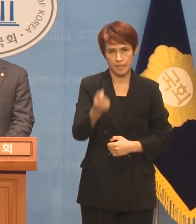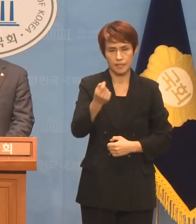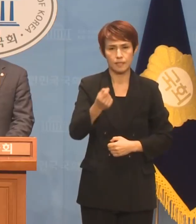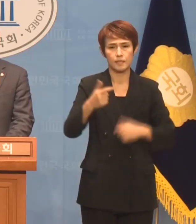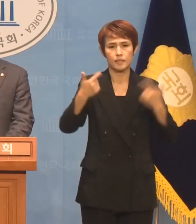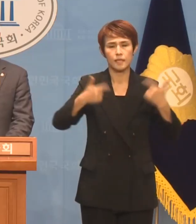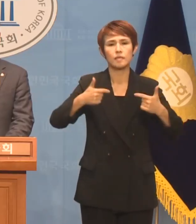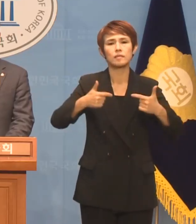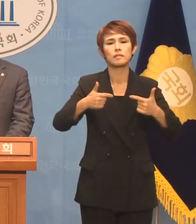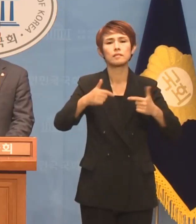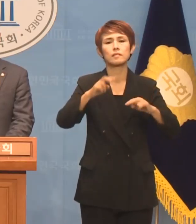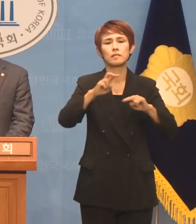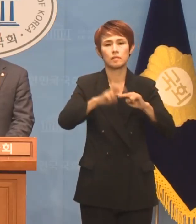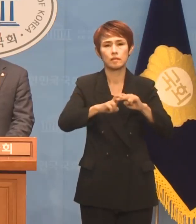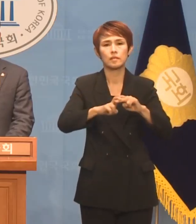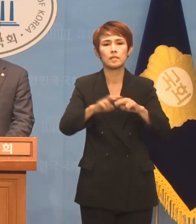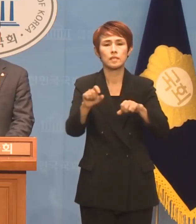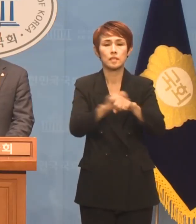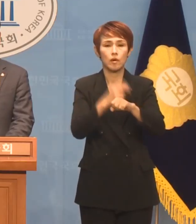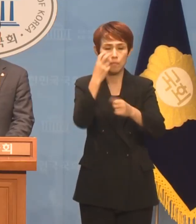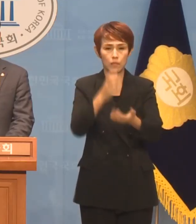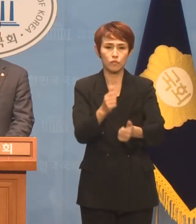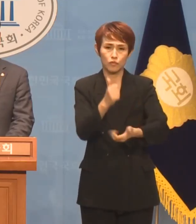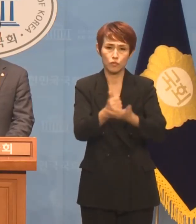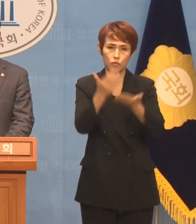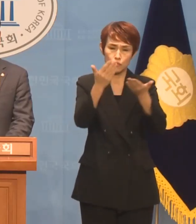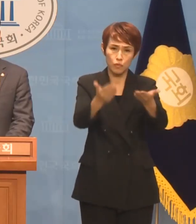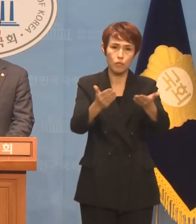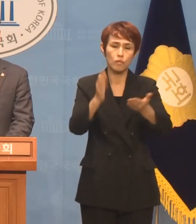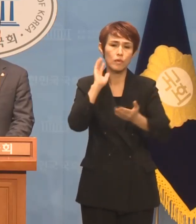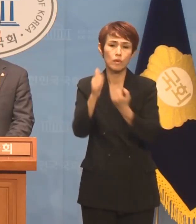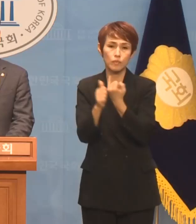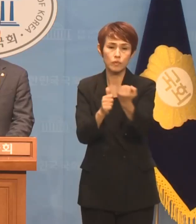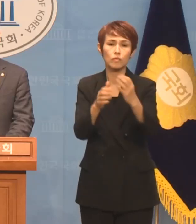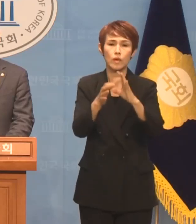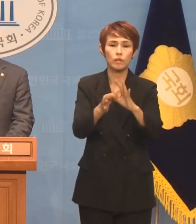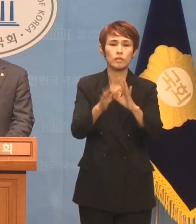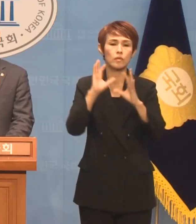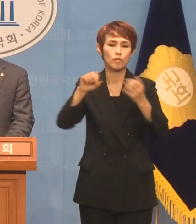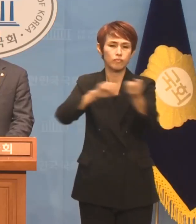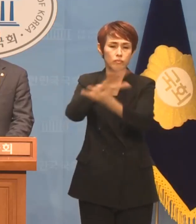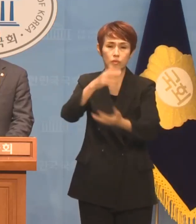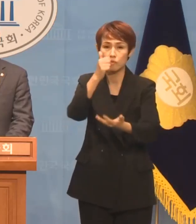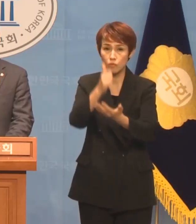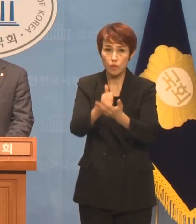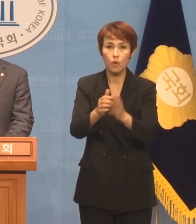상설특검을 추천하고 내란 특검법과 김건희 특검법을 공포하십시오.